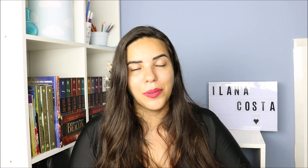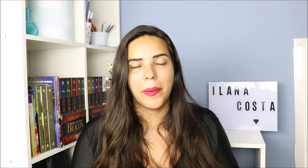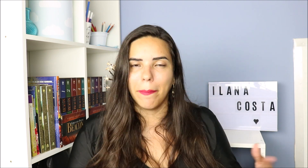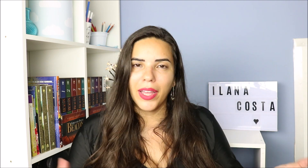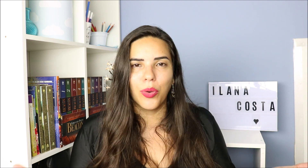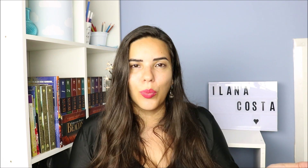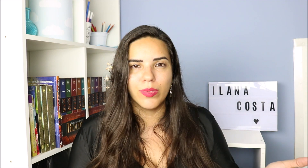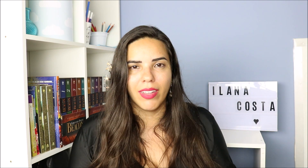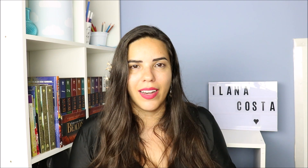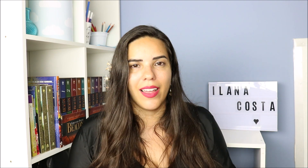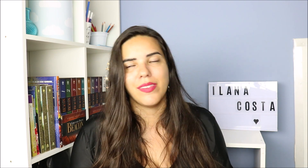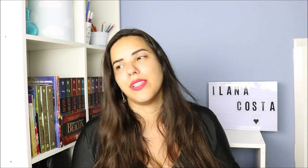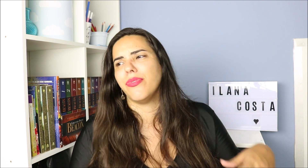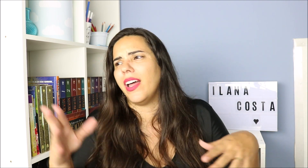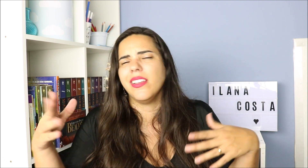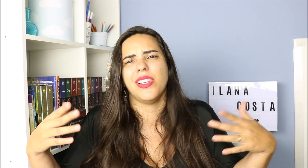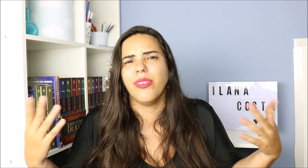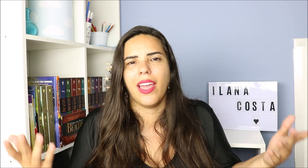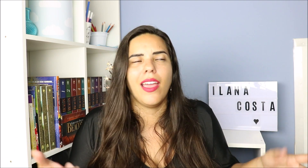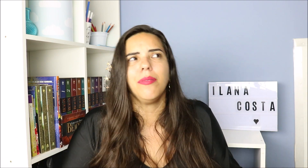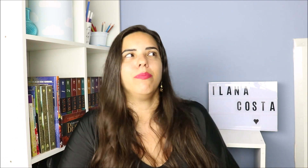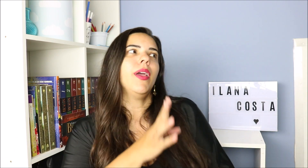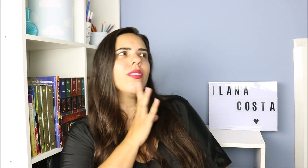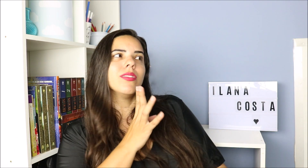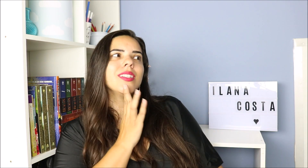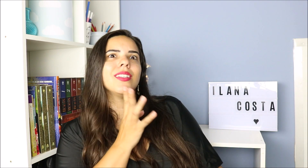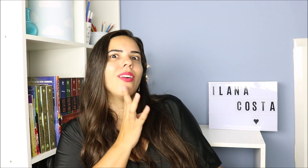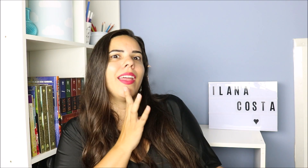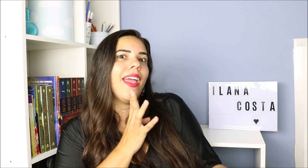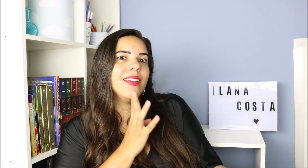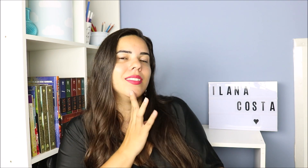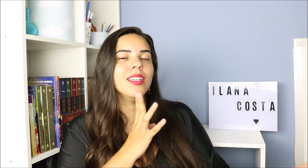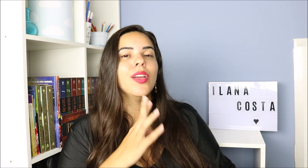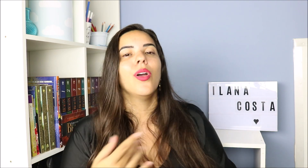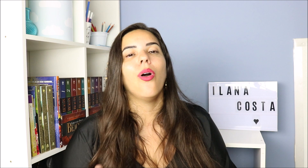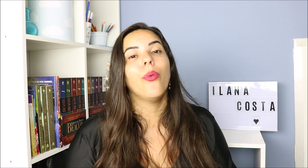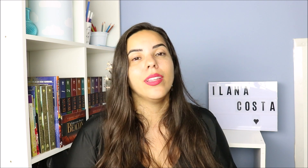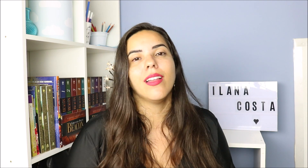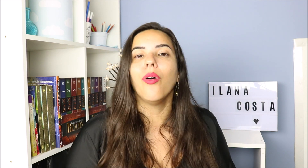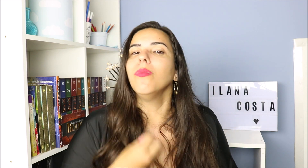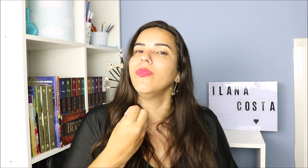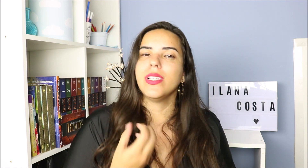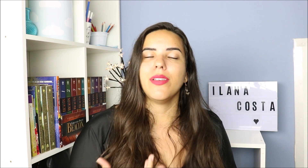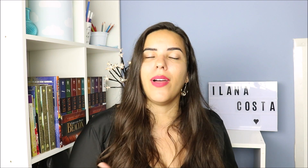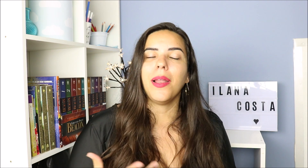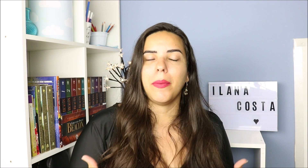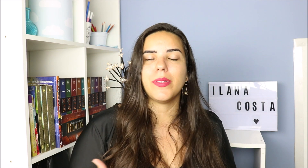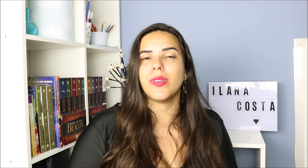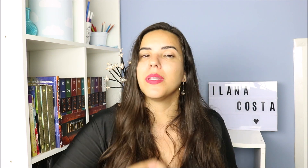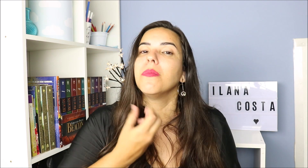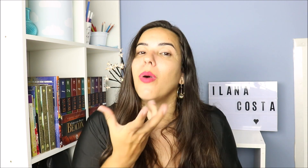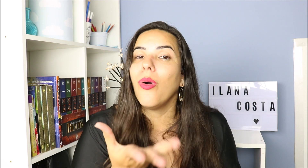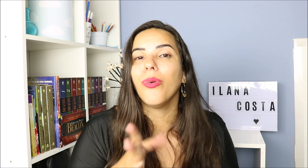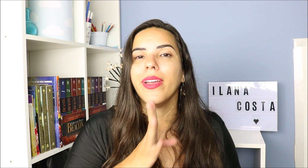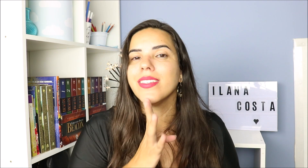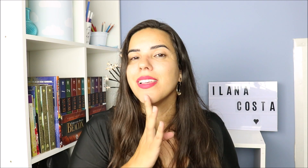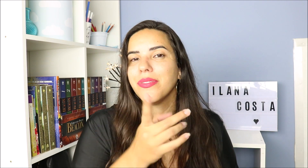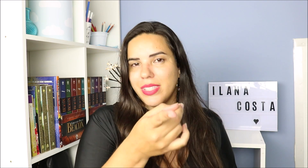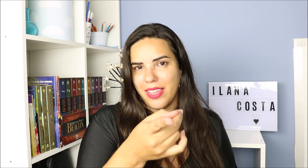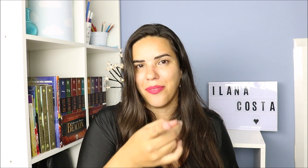para pergunta, né? Você fala de alguém, pergunta se conhece. Ou então você fala para a pessoa assim, bom conhecer você.